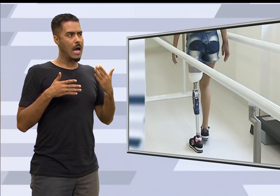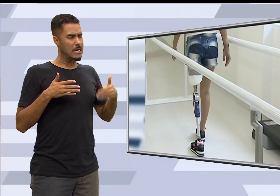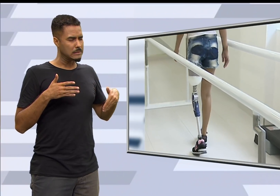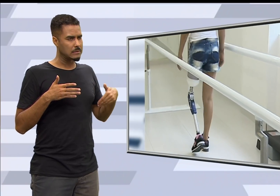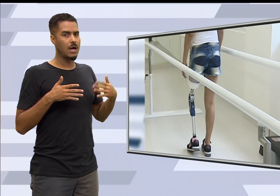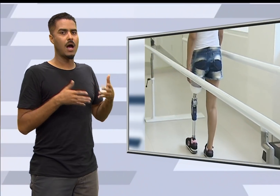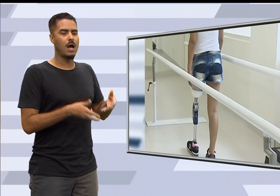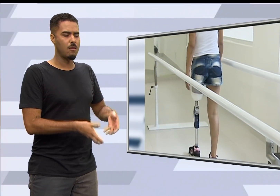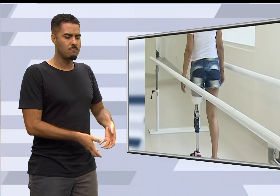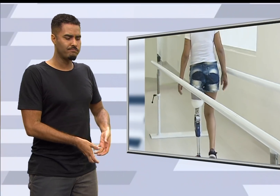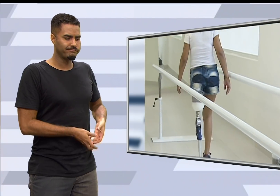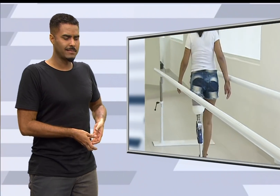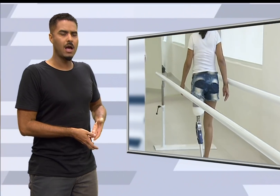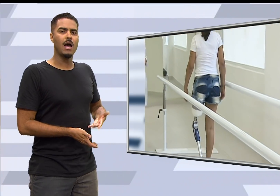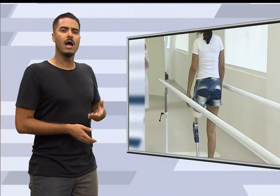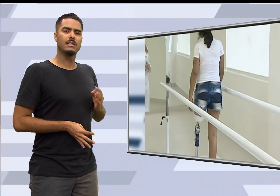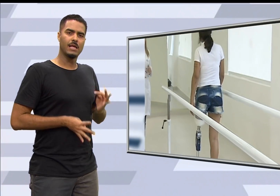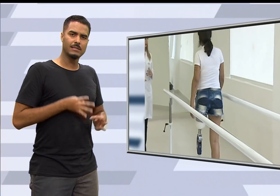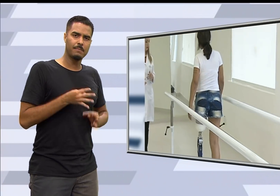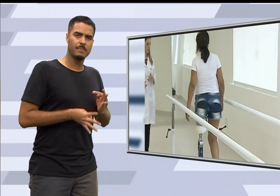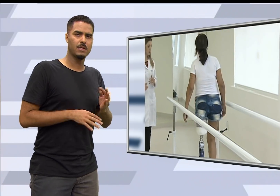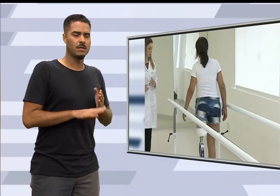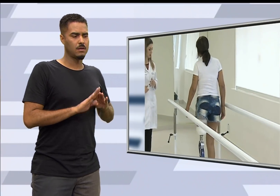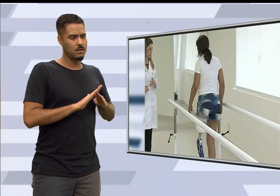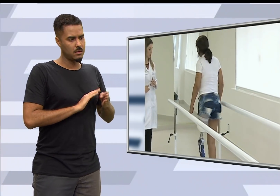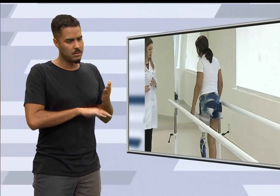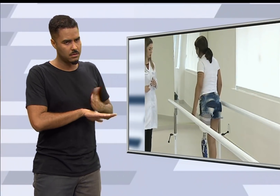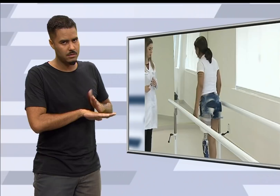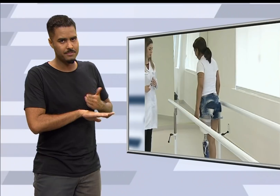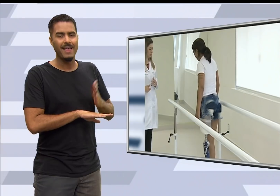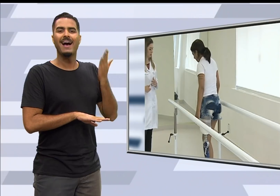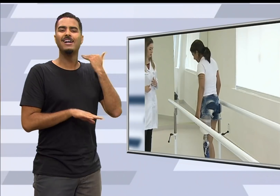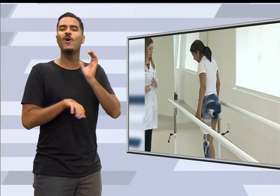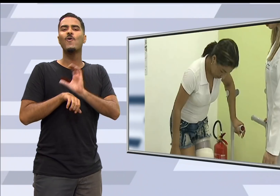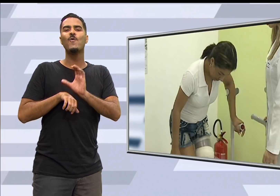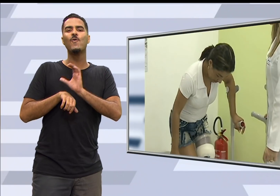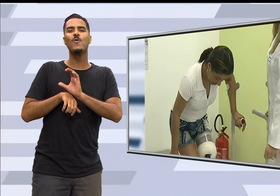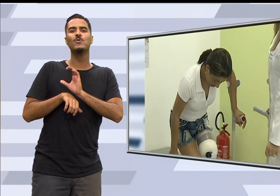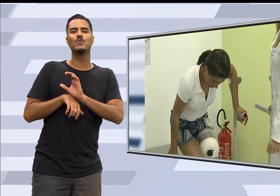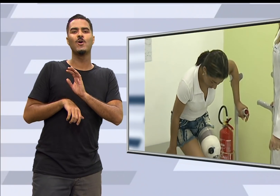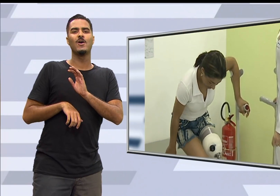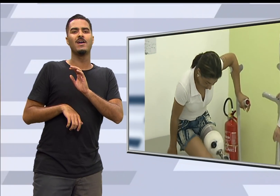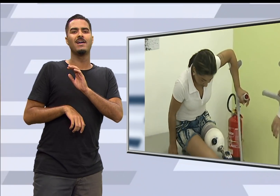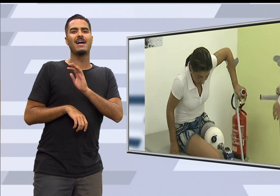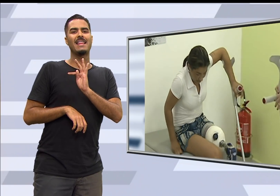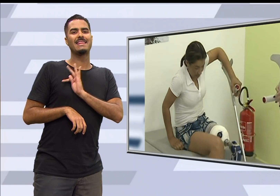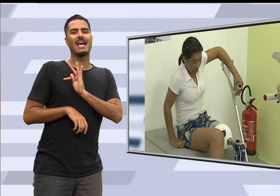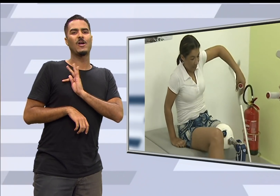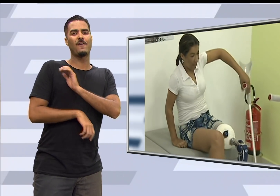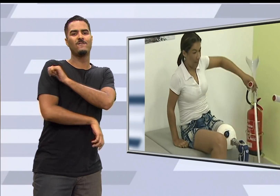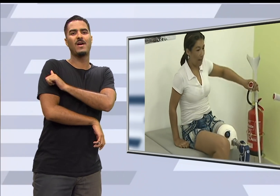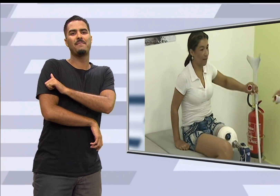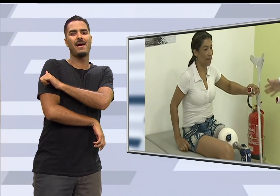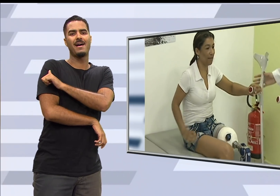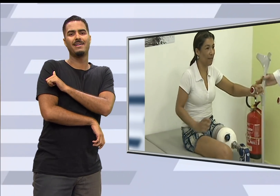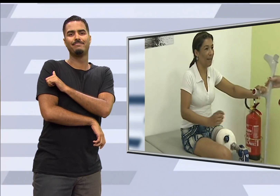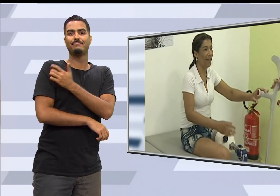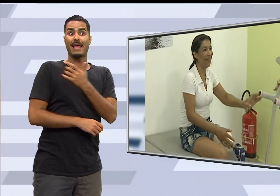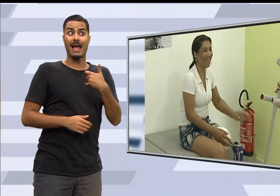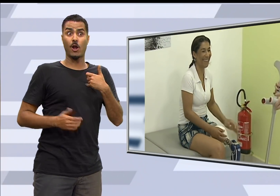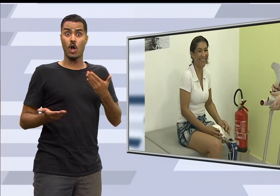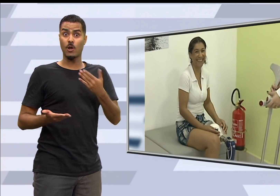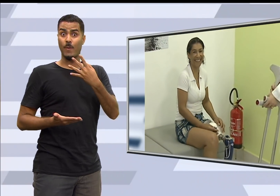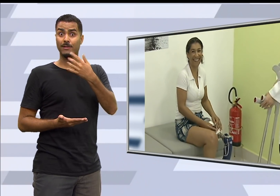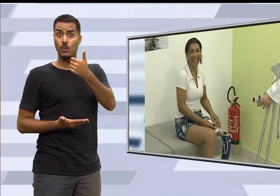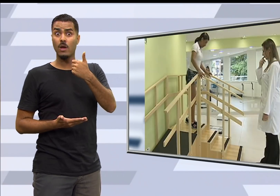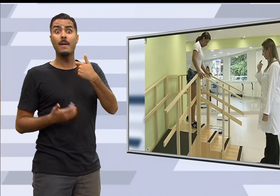2 meses. Maraci teve que interromper o curso de técnico em enfermagem e, aos 41 anos, reaprender a andar,